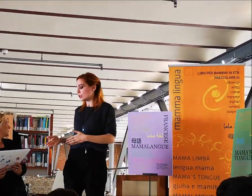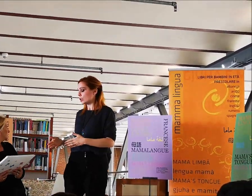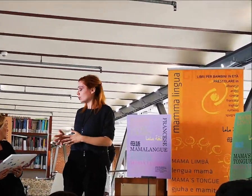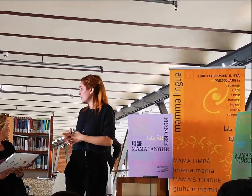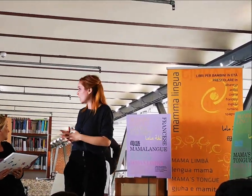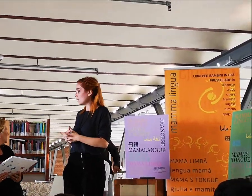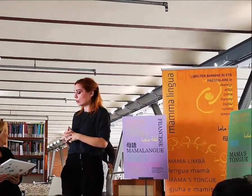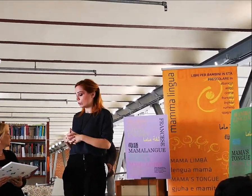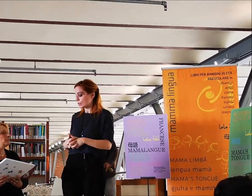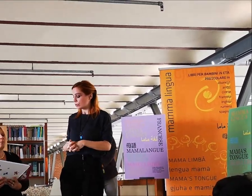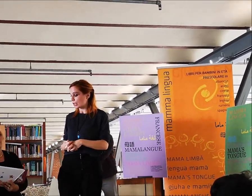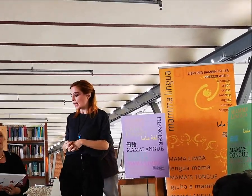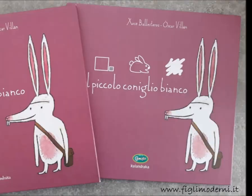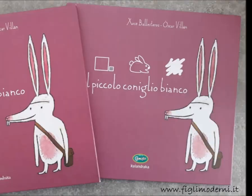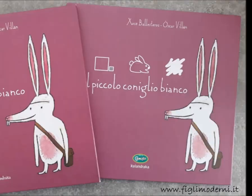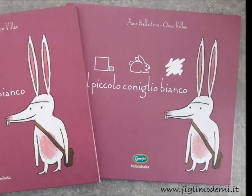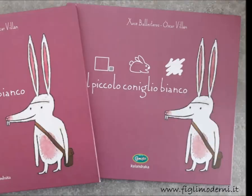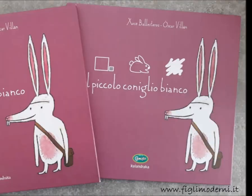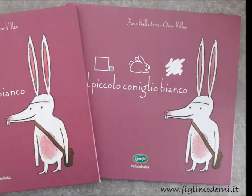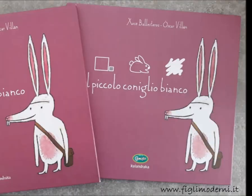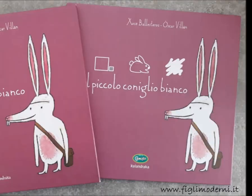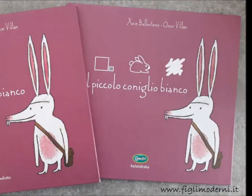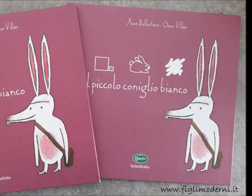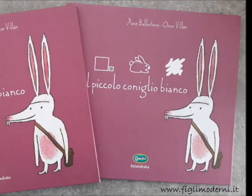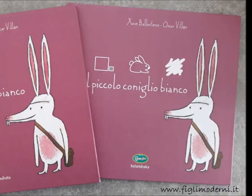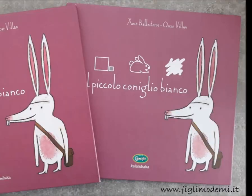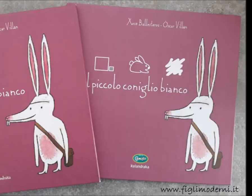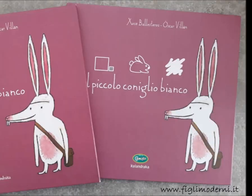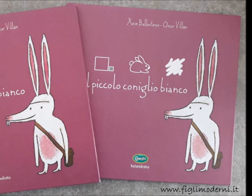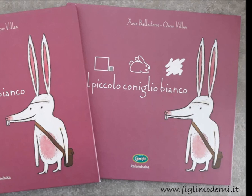adesso Giorgia vi dirà una storia.